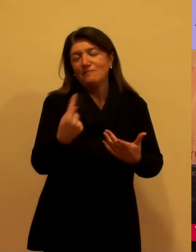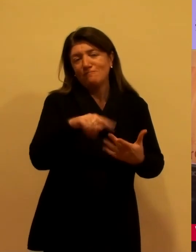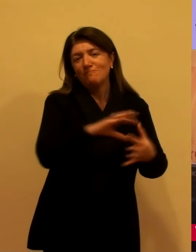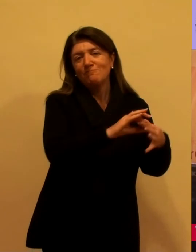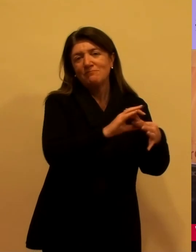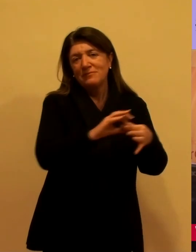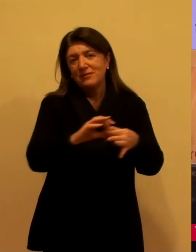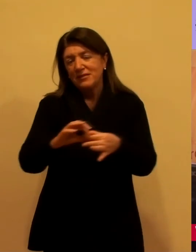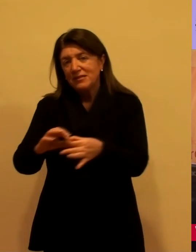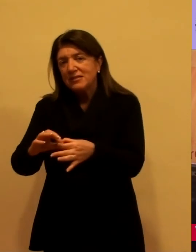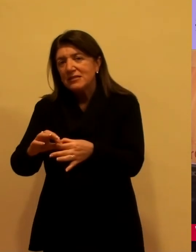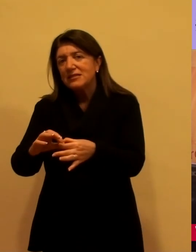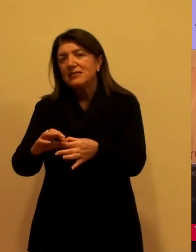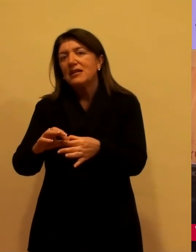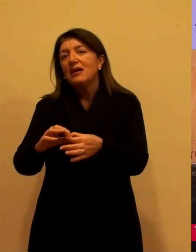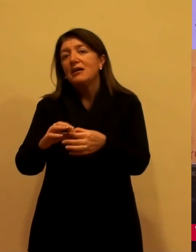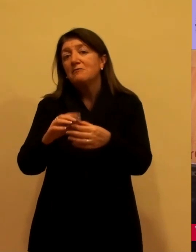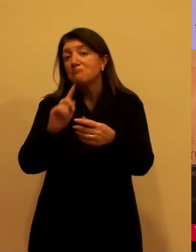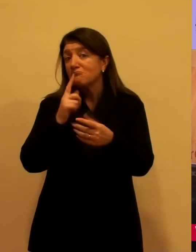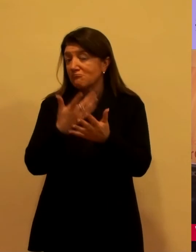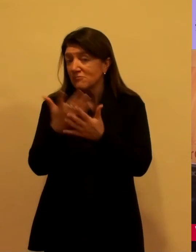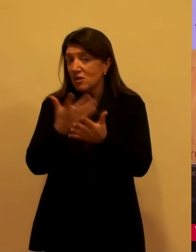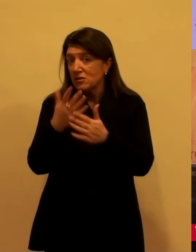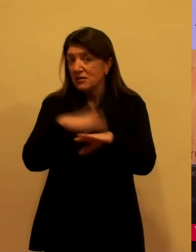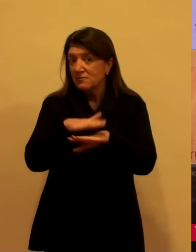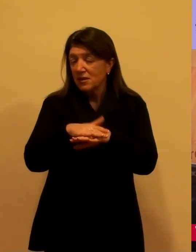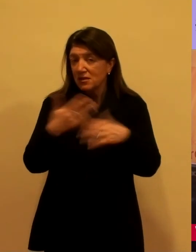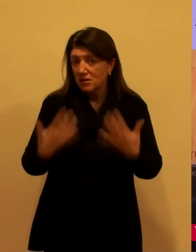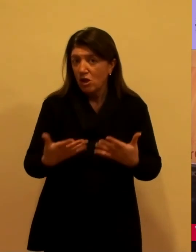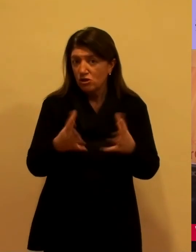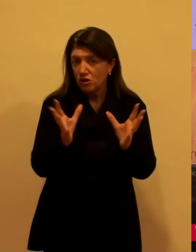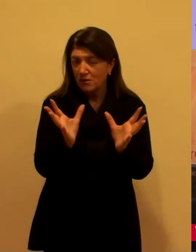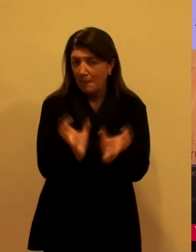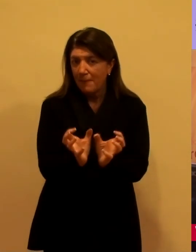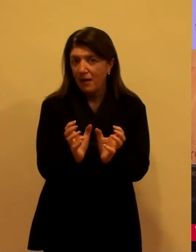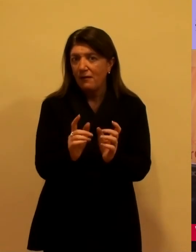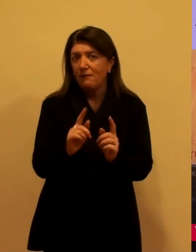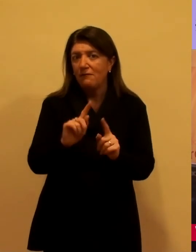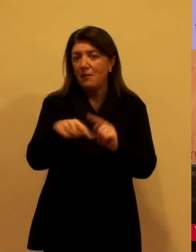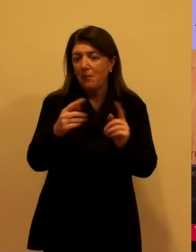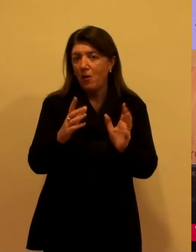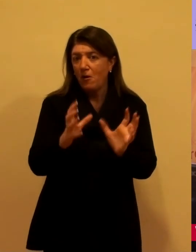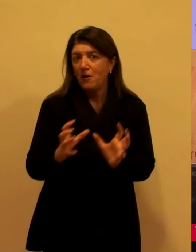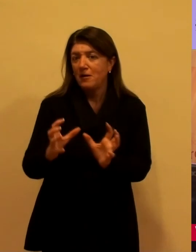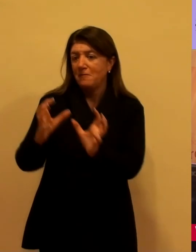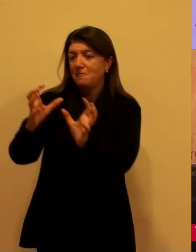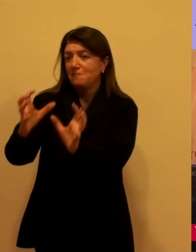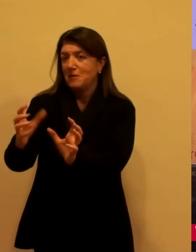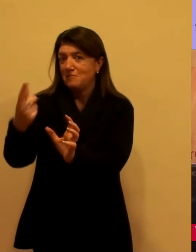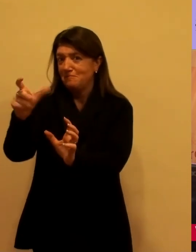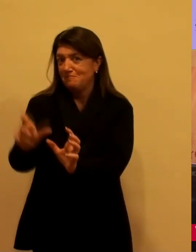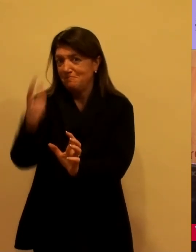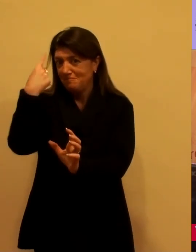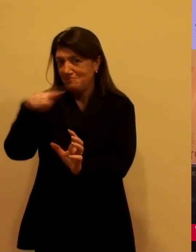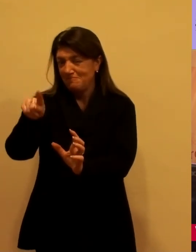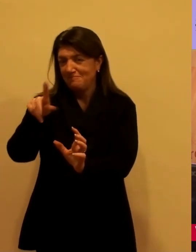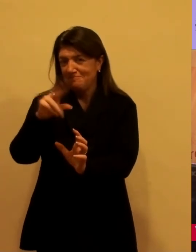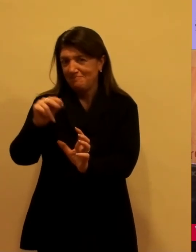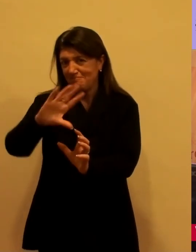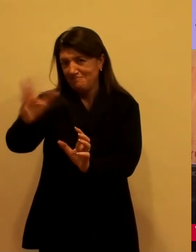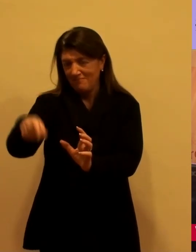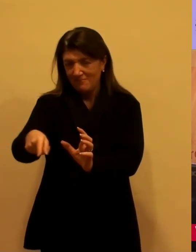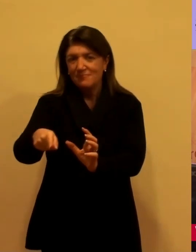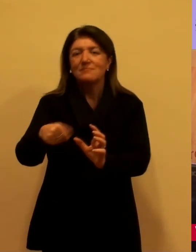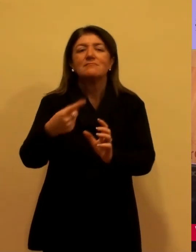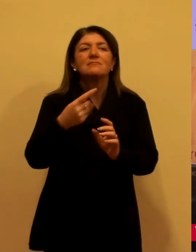il discorso, se ci vuoi raccontare l'esperienza di oggi brevemente, poi passiamo la palla. Certo, tanto concludiamo appunto come si è